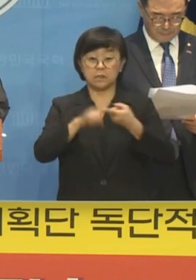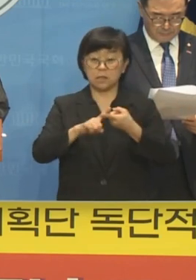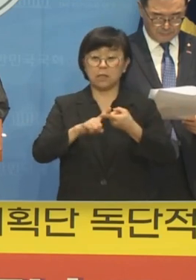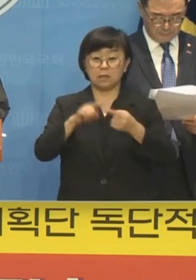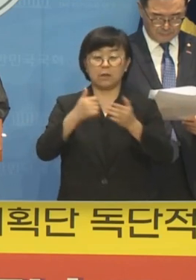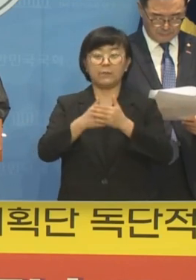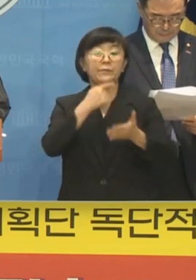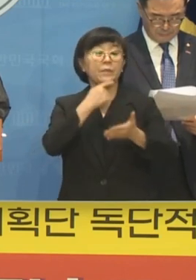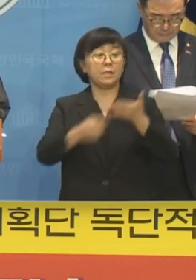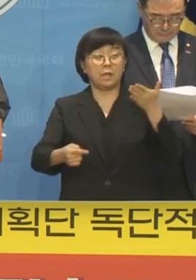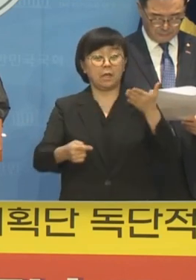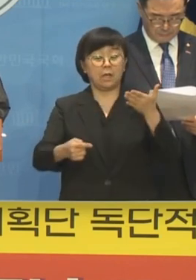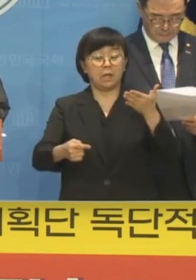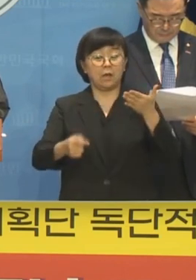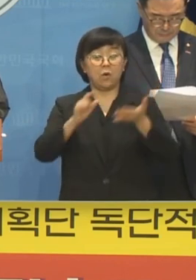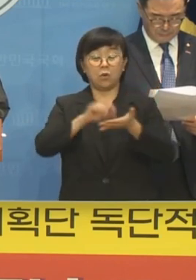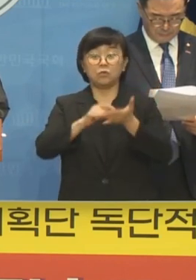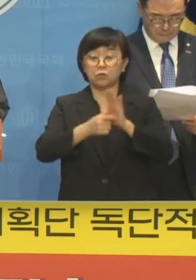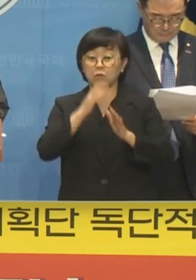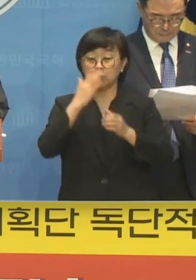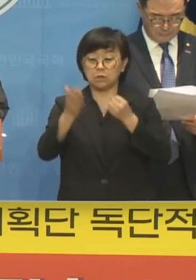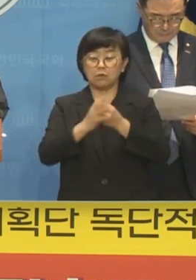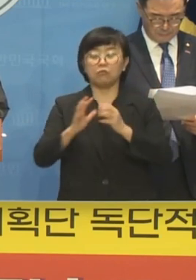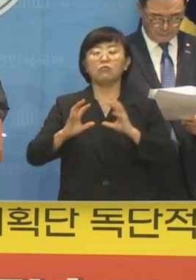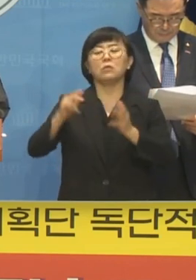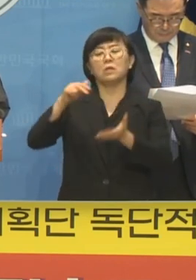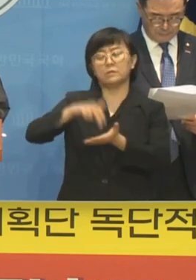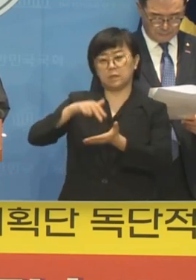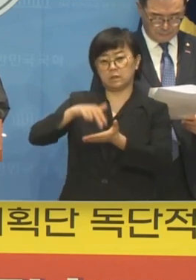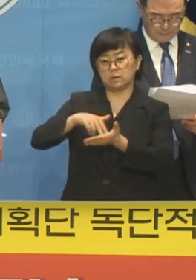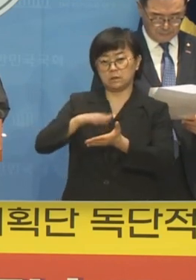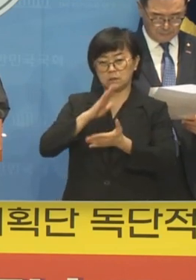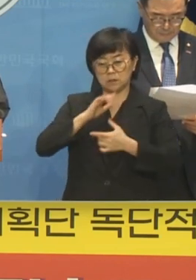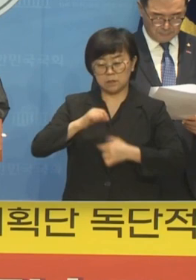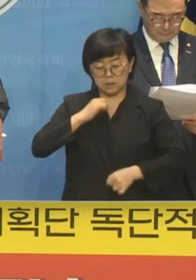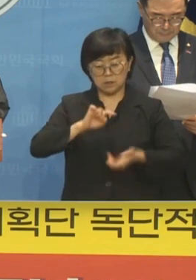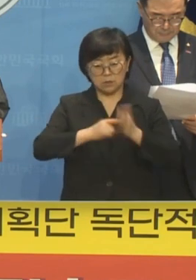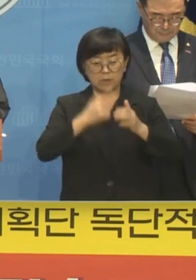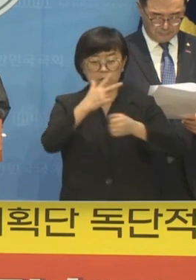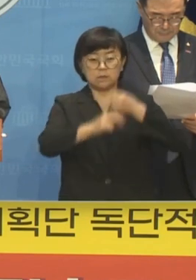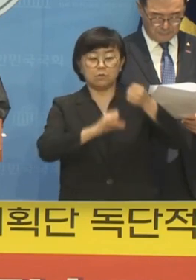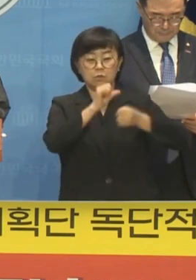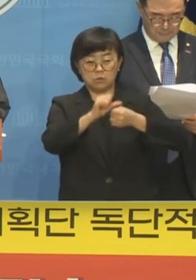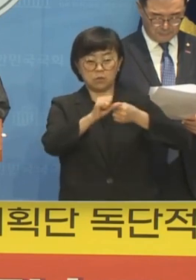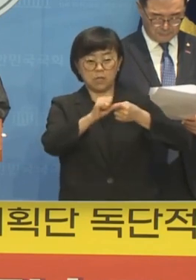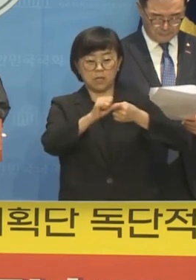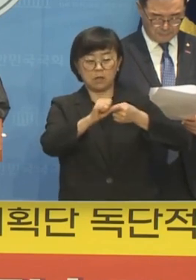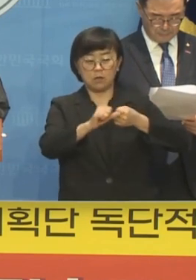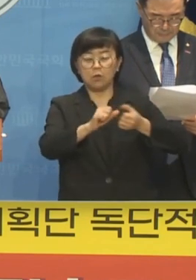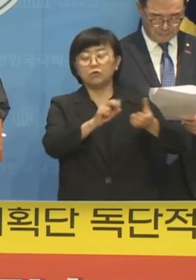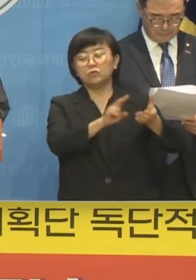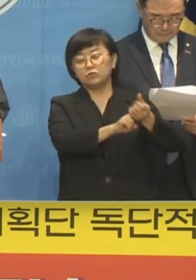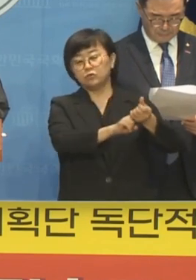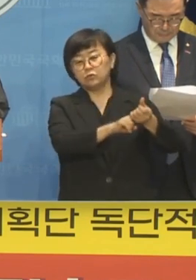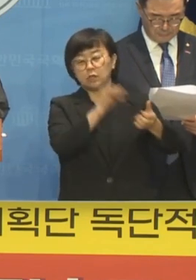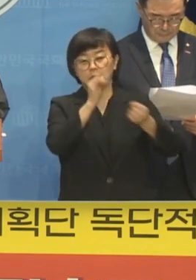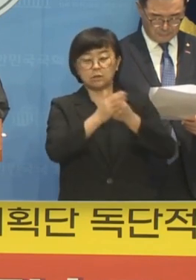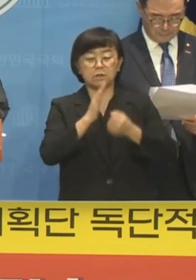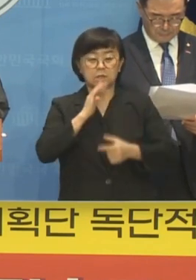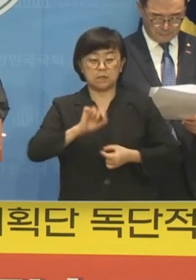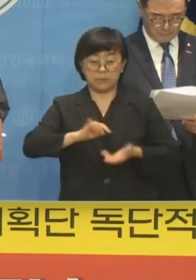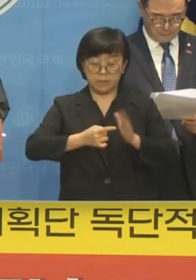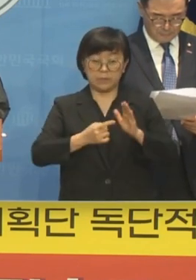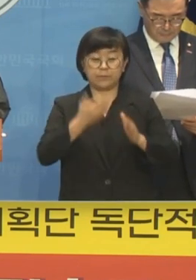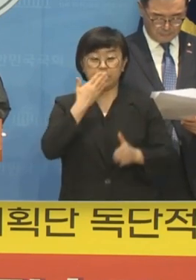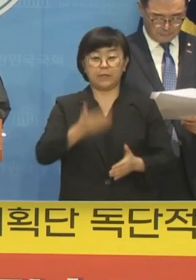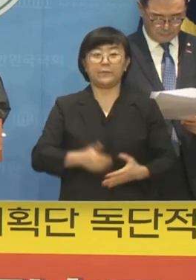그 피해가 어떠했는지를 국가 차원에서 조사해 75년간 묻혀졌던 진상을 조사하여 알리는